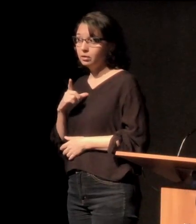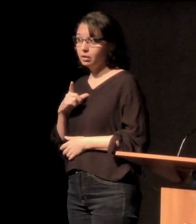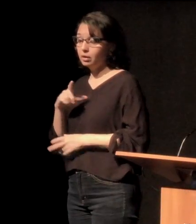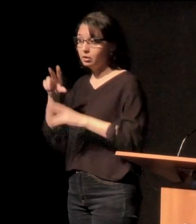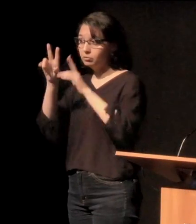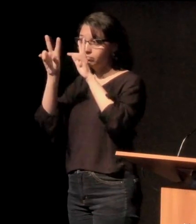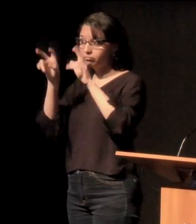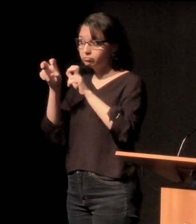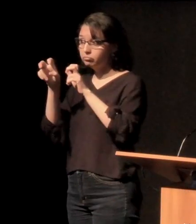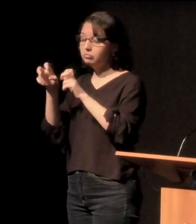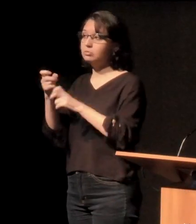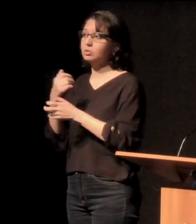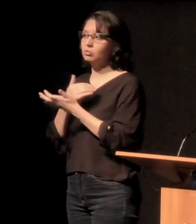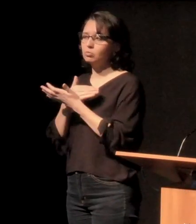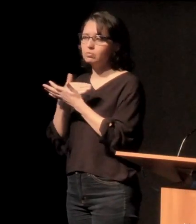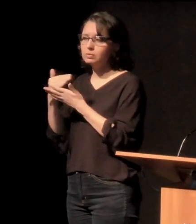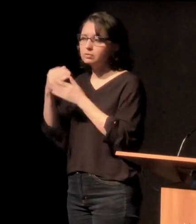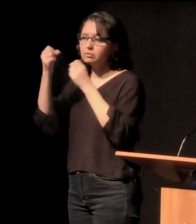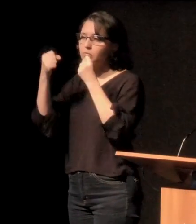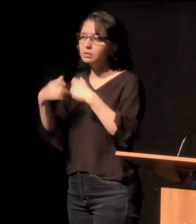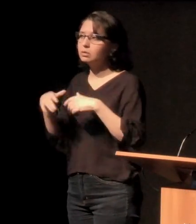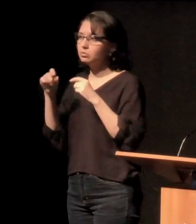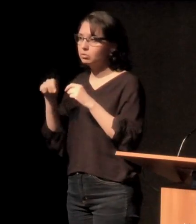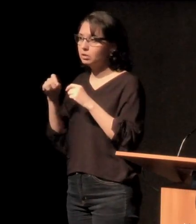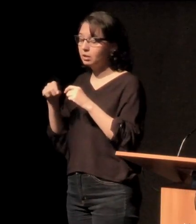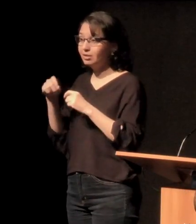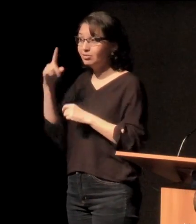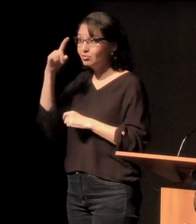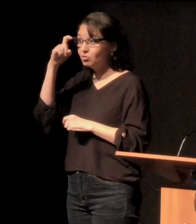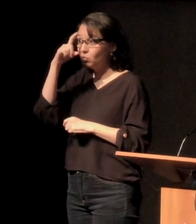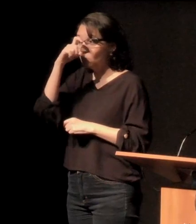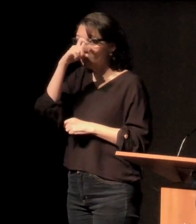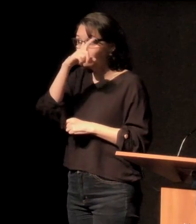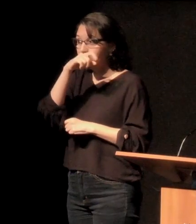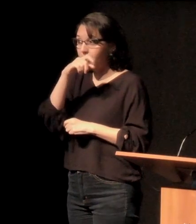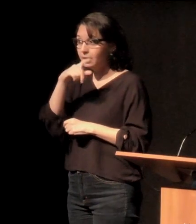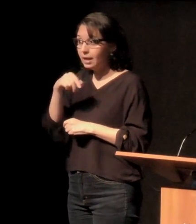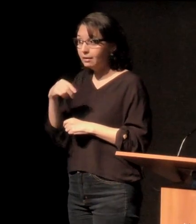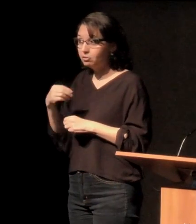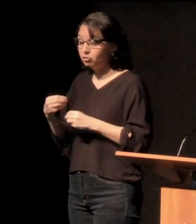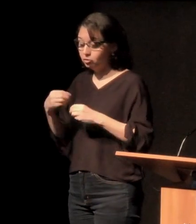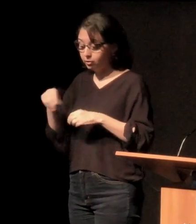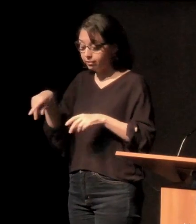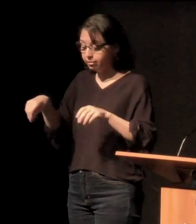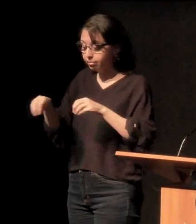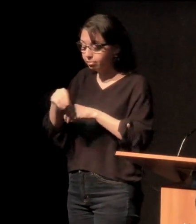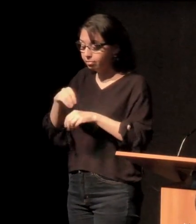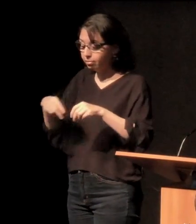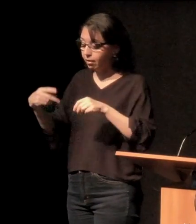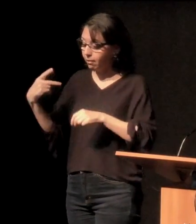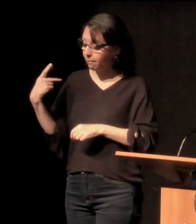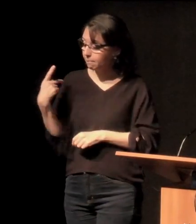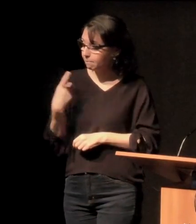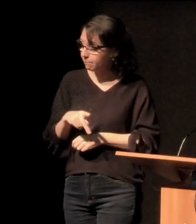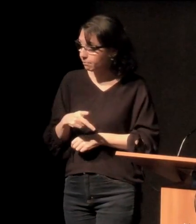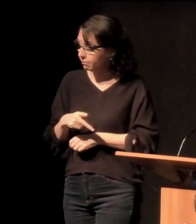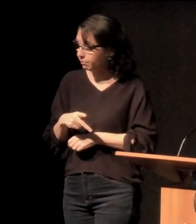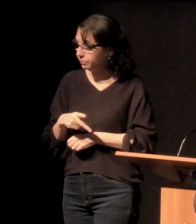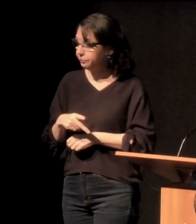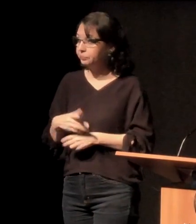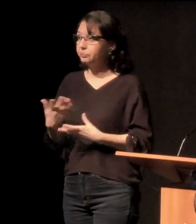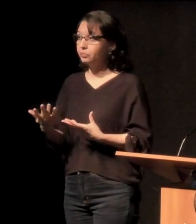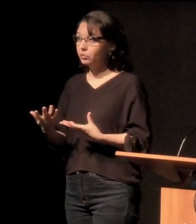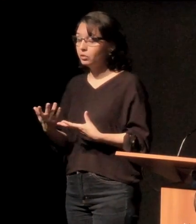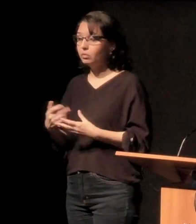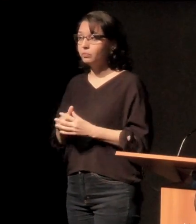da dificuldade da demarcação de terras né dessas terras então a titularidade de terras